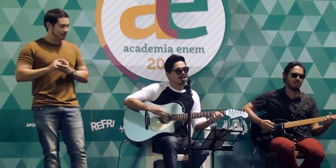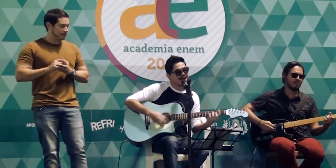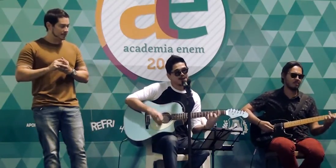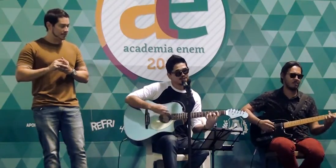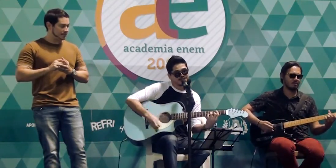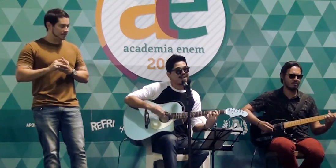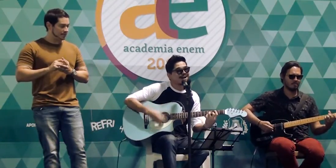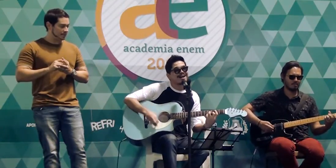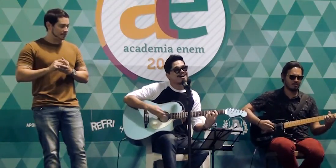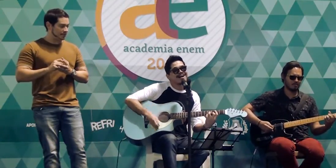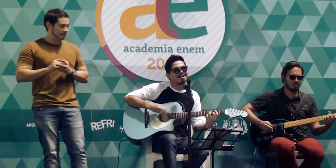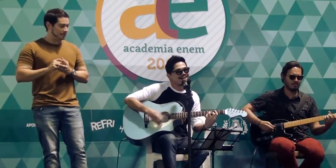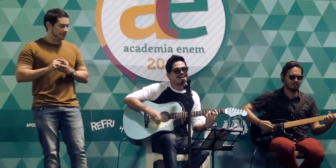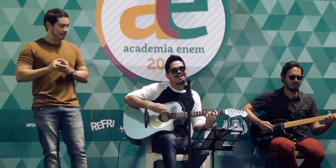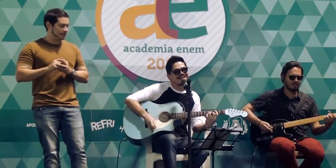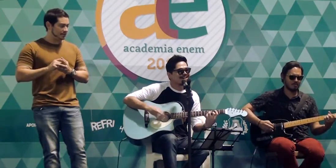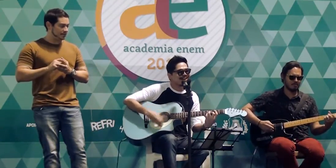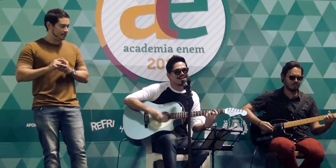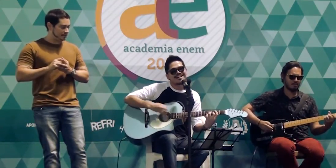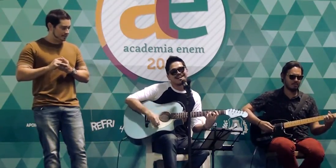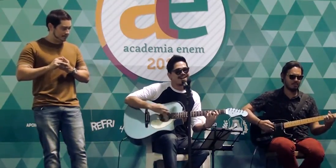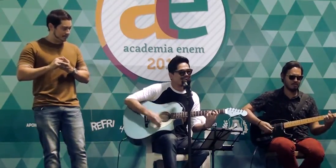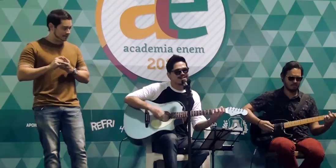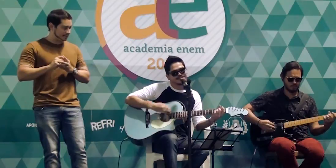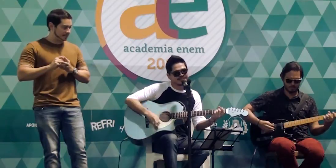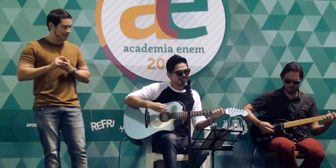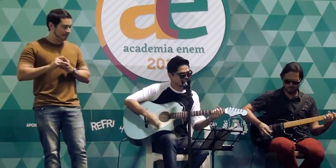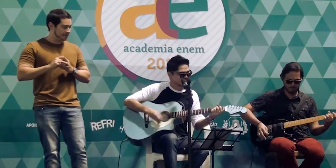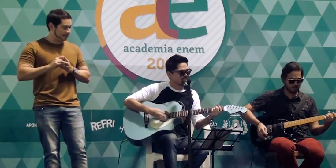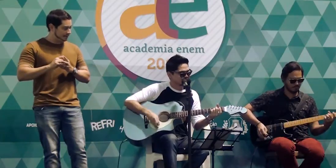Somos tão jovens,